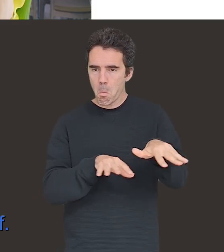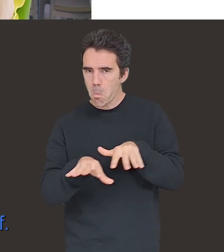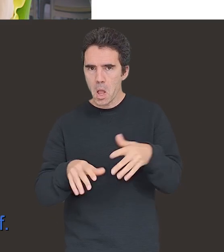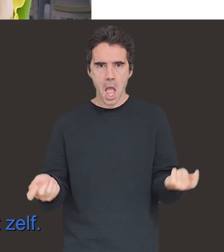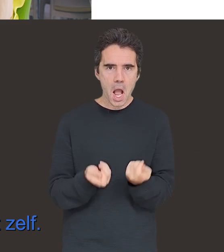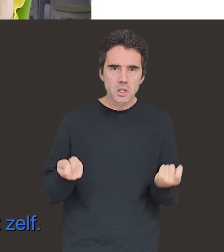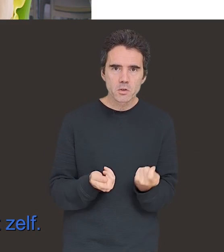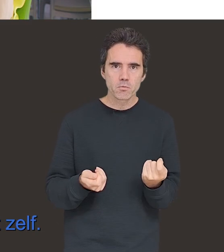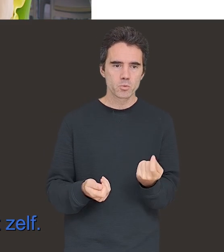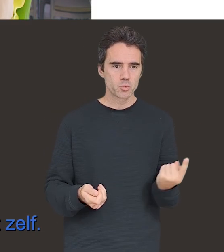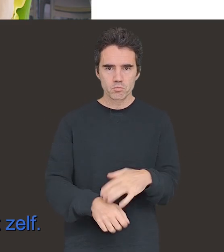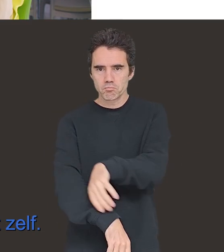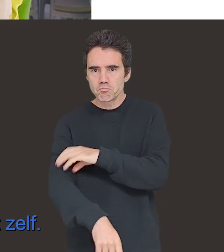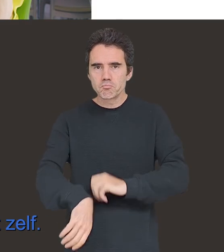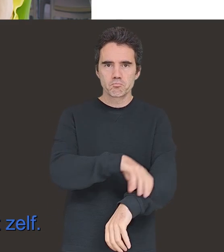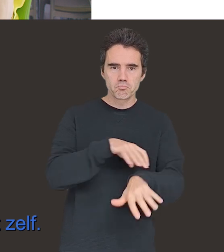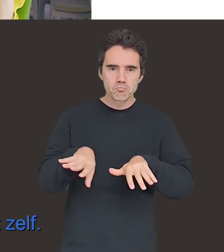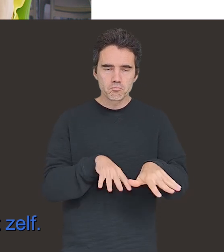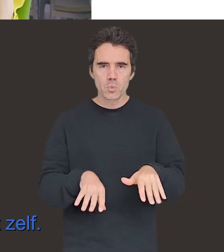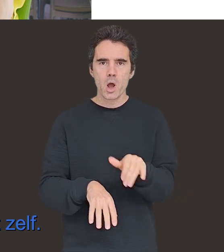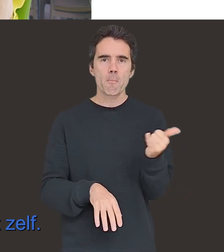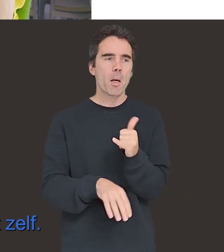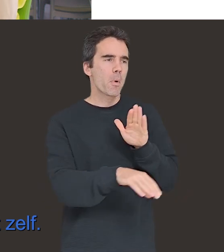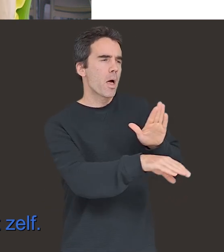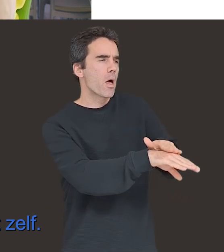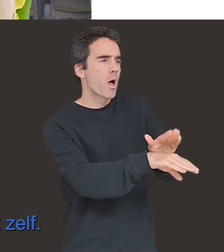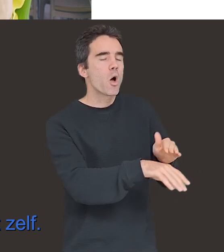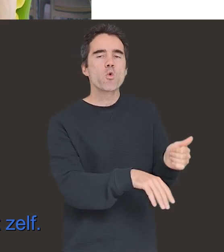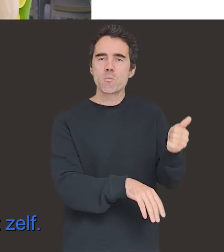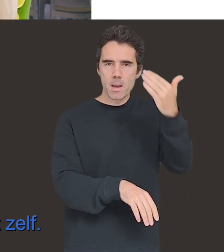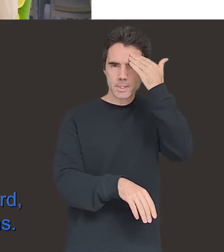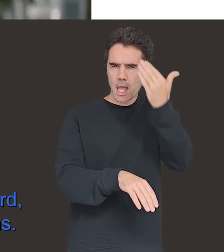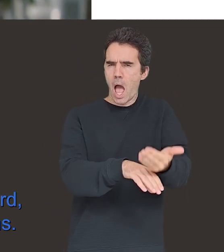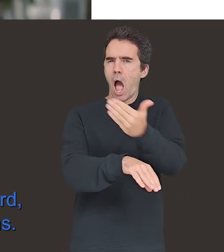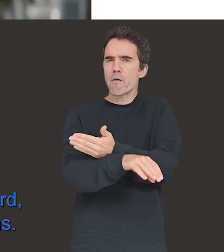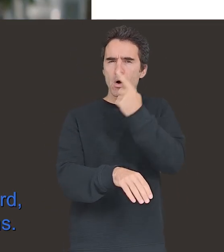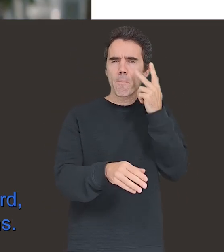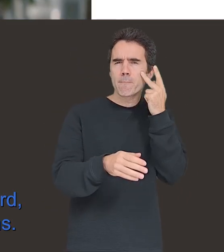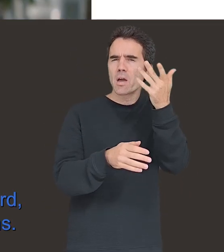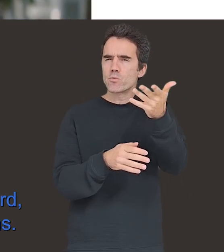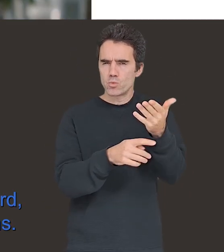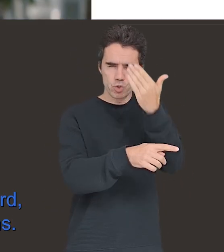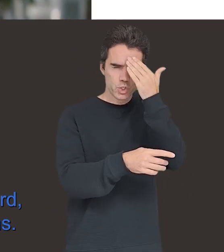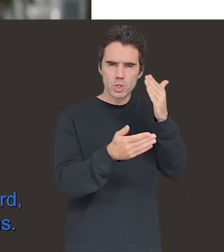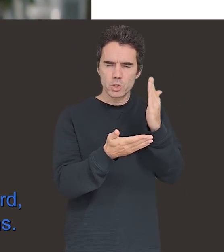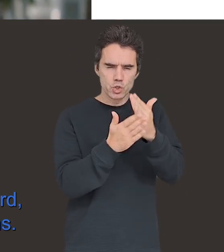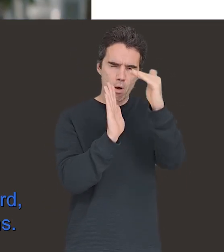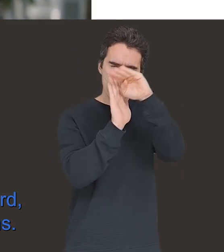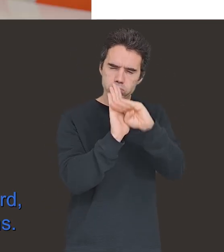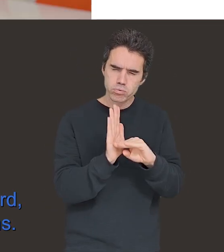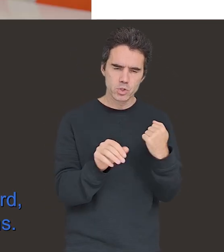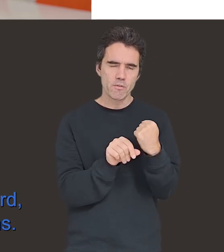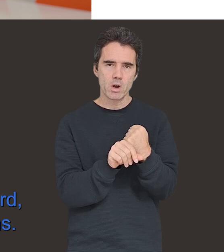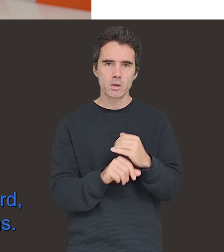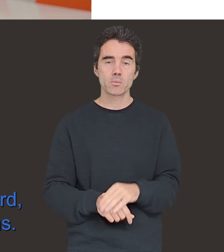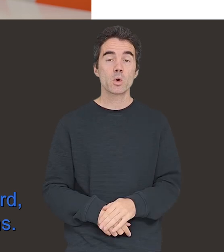actif. Il ne faut jamais lui dire quelque chose, voilà, il prévient, il anticipe. Et en plus, je comprends aussi parce que lui, il est focusé